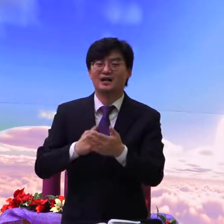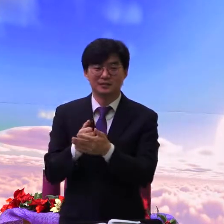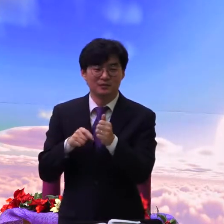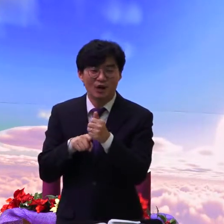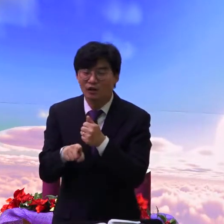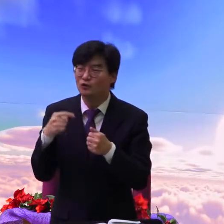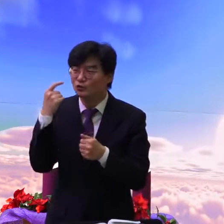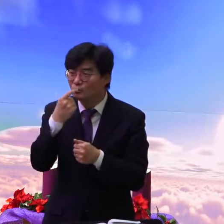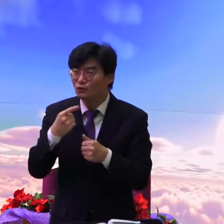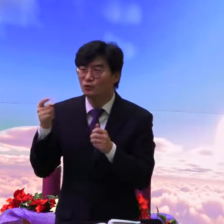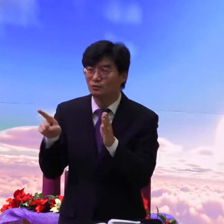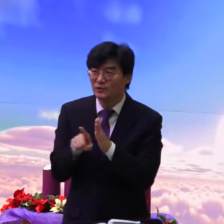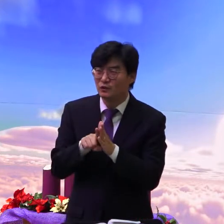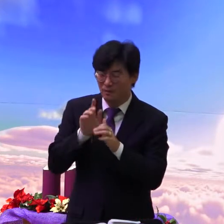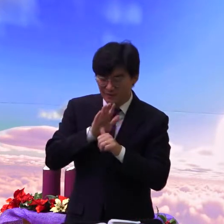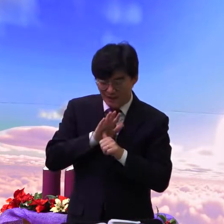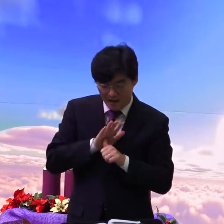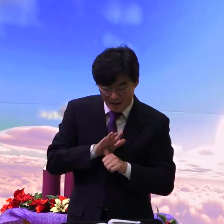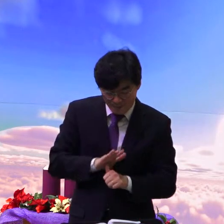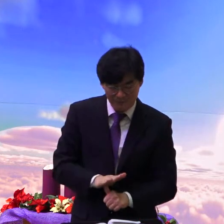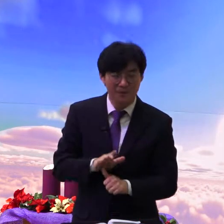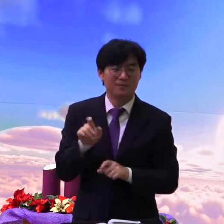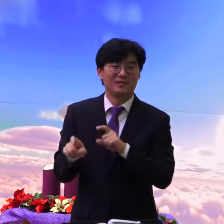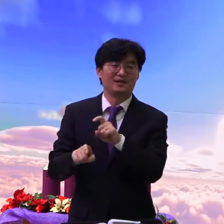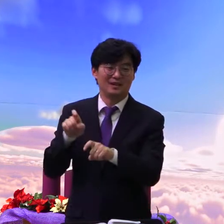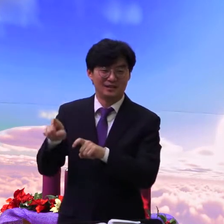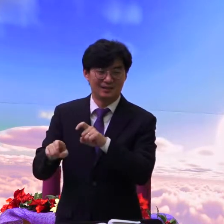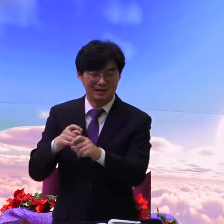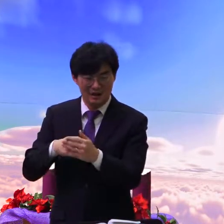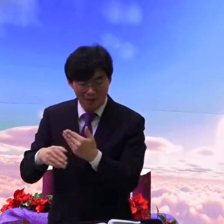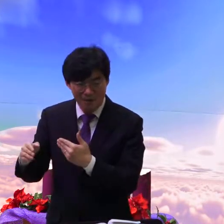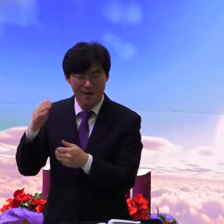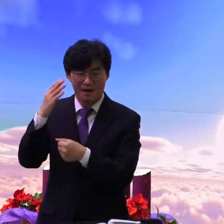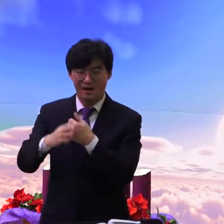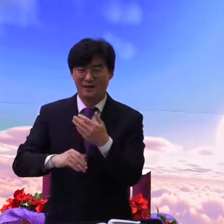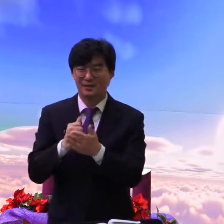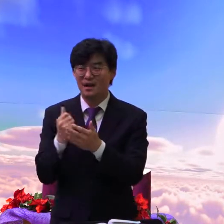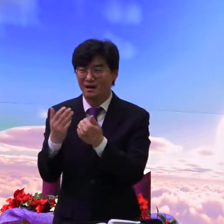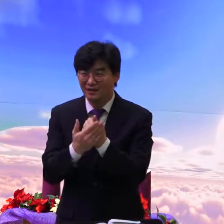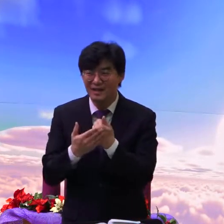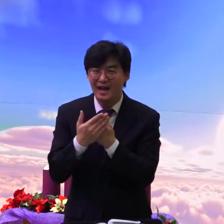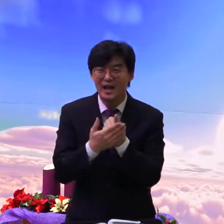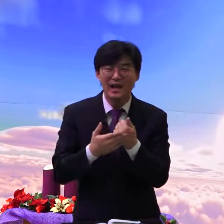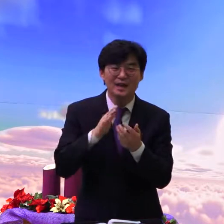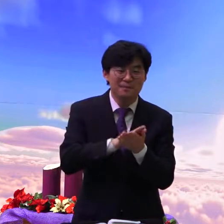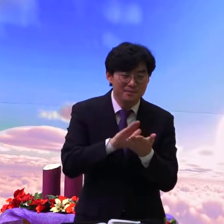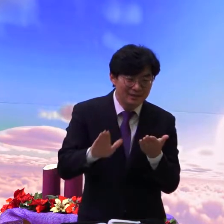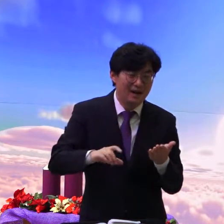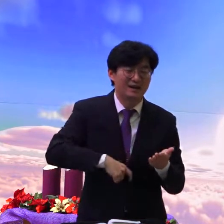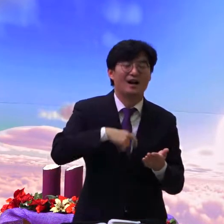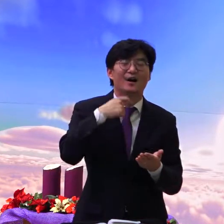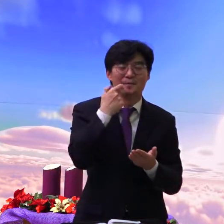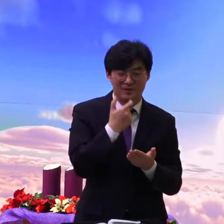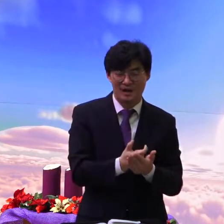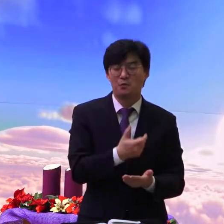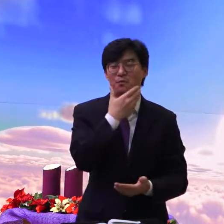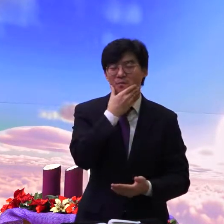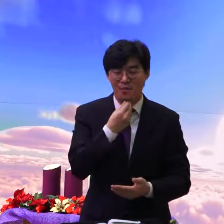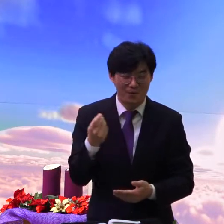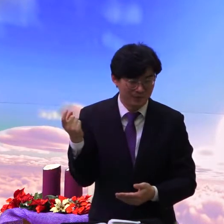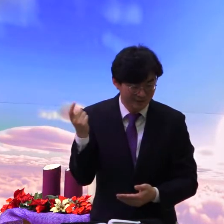믿고 묵묵히 그 고난을 감당했고 하나님의 은혜를 감격적으로 그 속에서도 찬양하면서 복음의